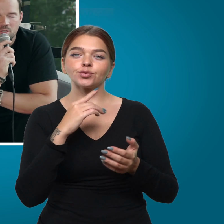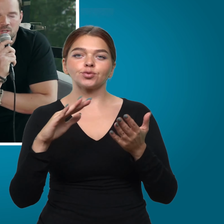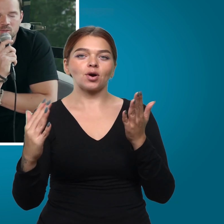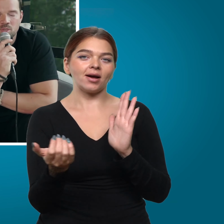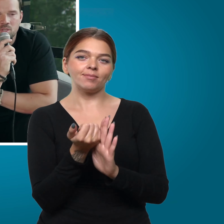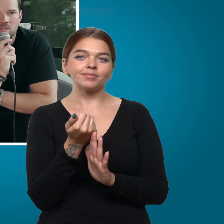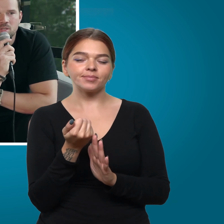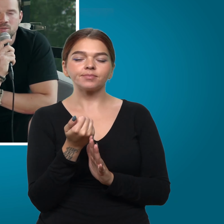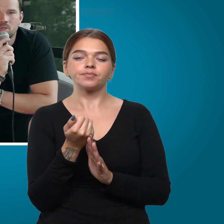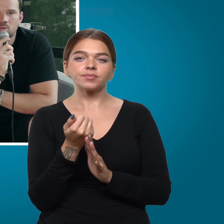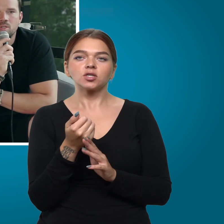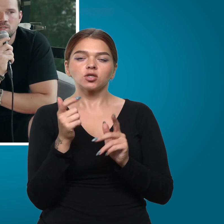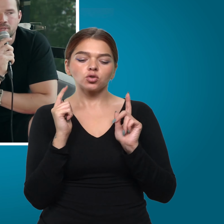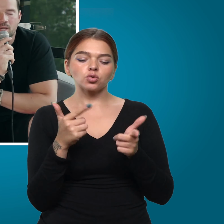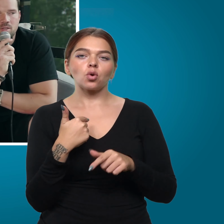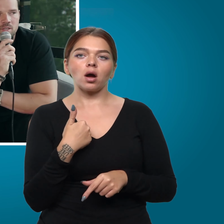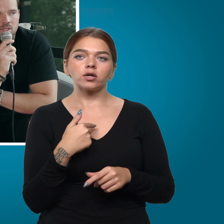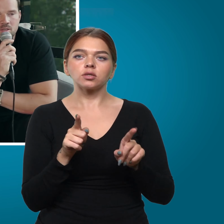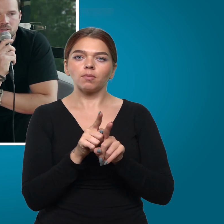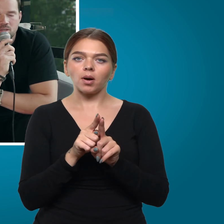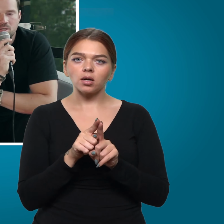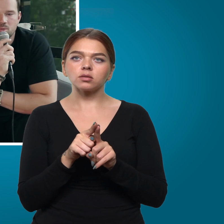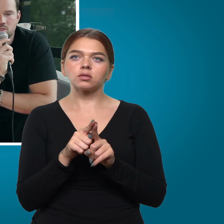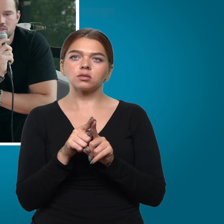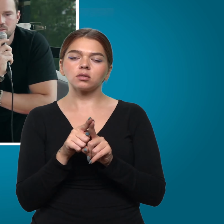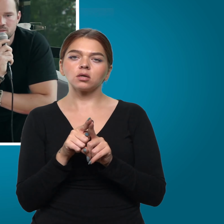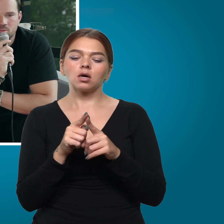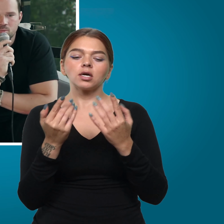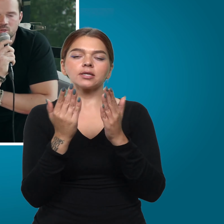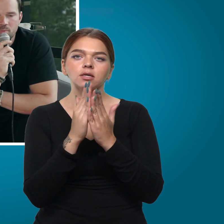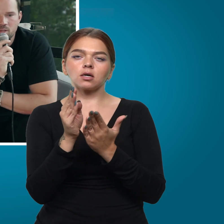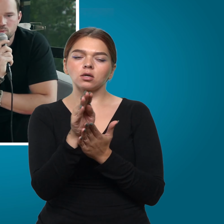šitie klausimai, kai ten taip pagalvoju, kad taip, ten yra ganėtinai tikrai nemažai